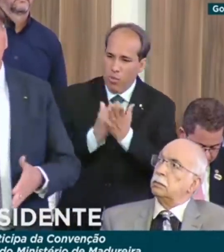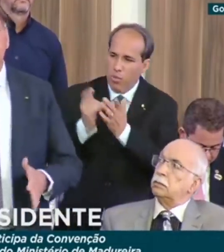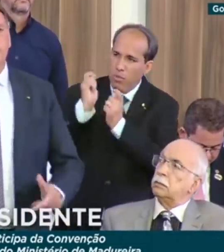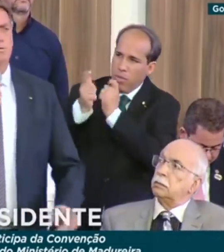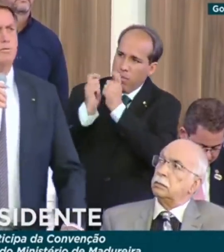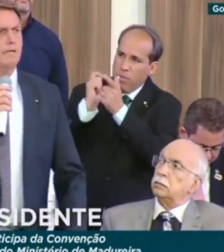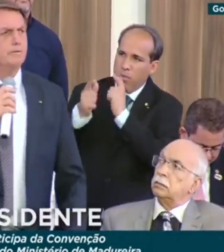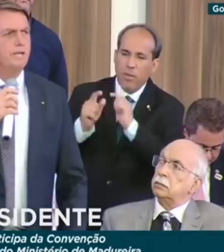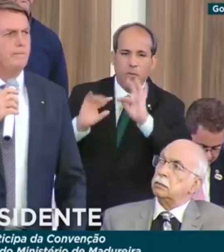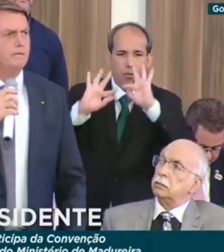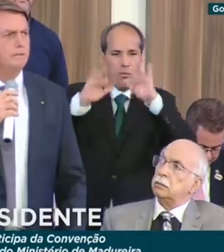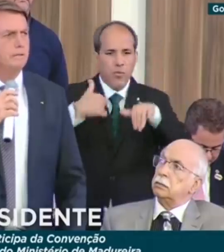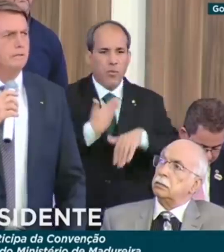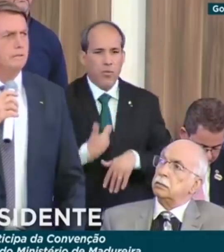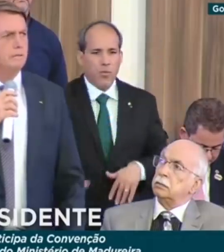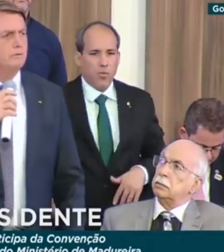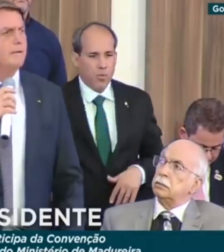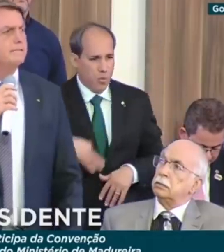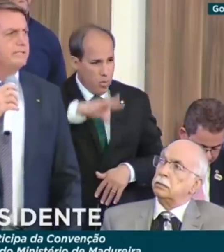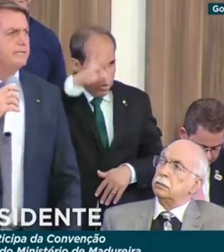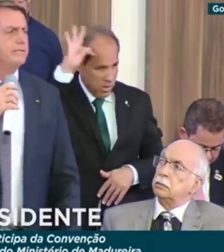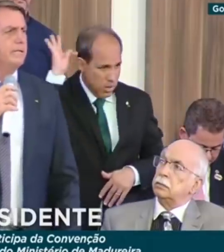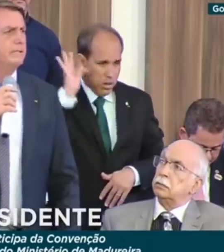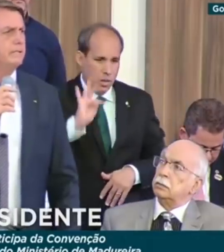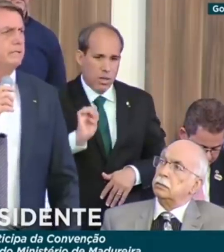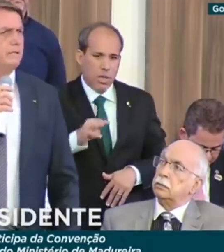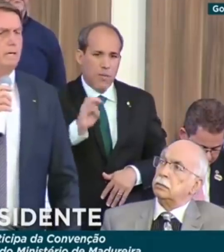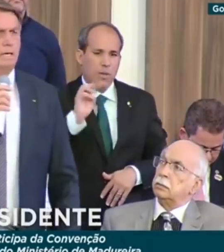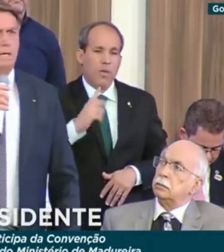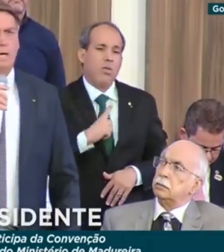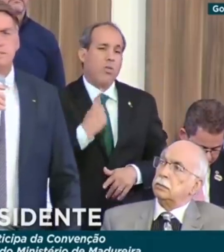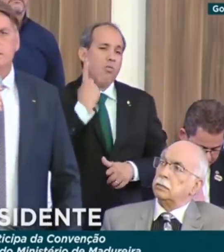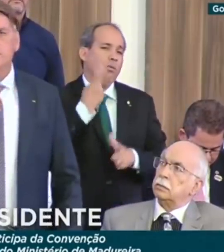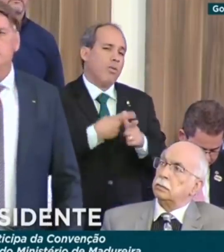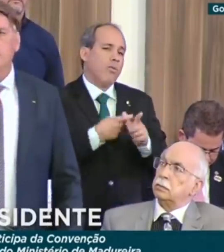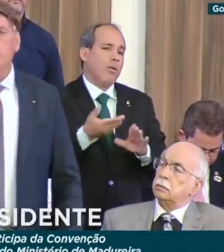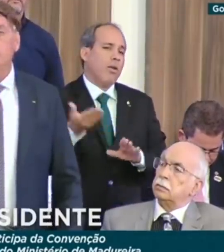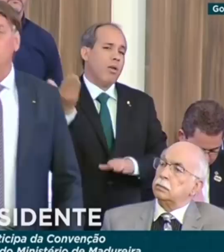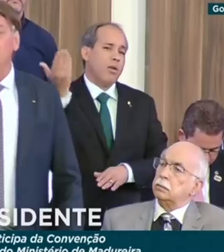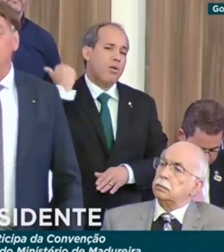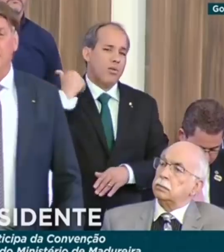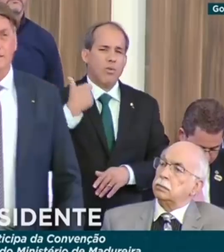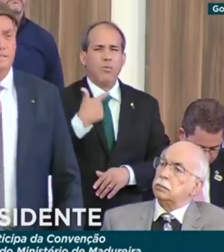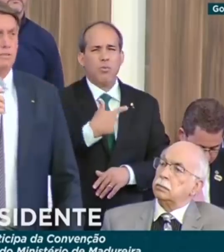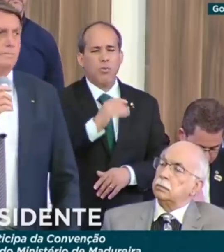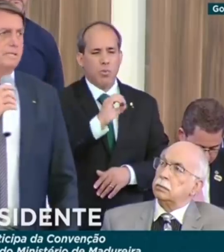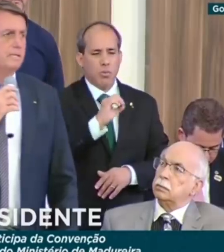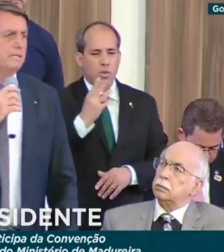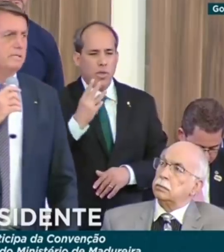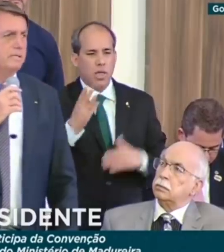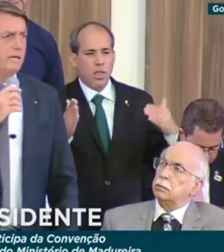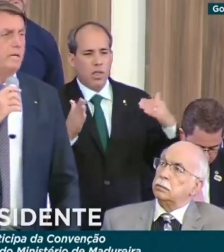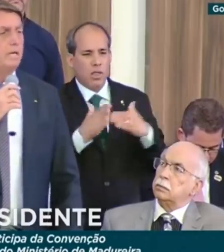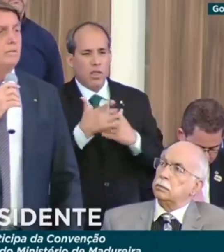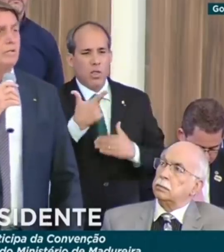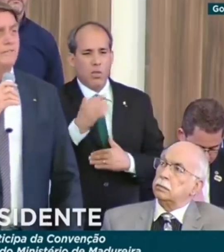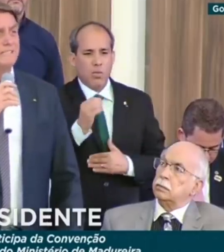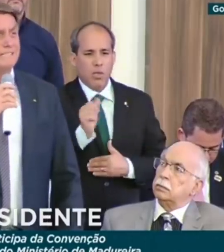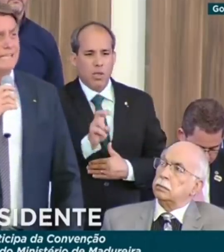no fim do governo Temer, uma dívida adquirida entre 2003 e 2015